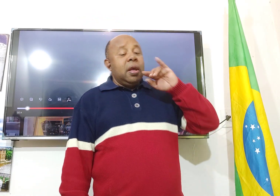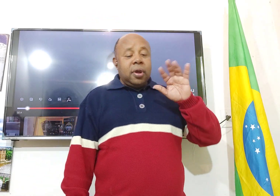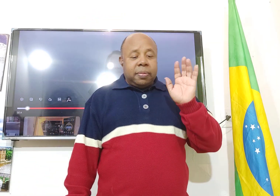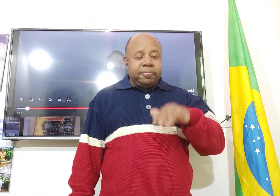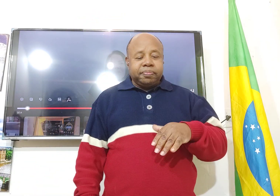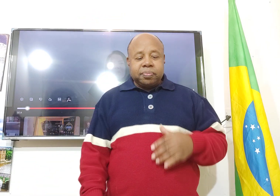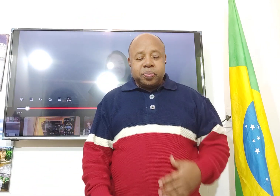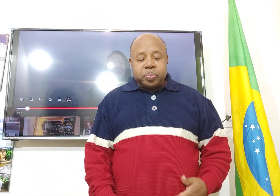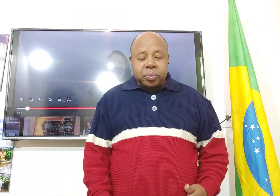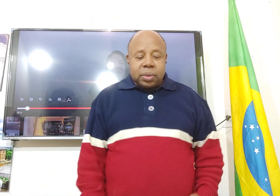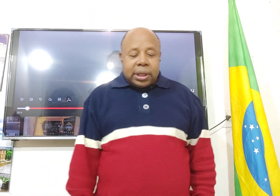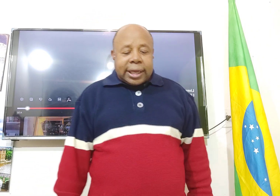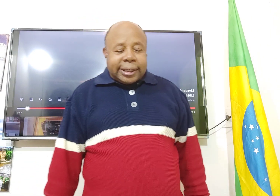Viu lá?